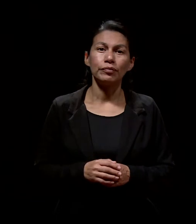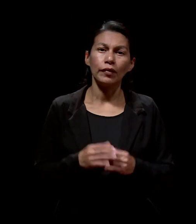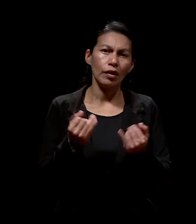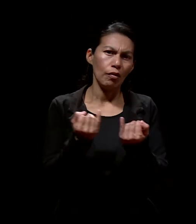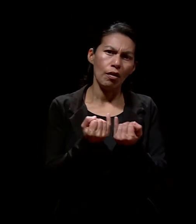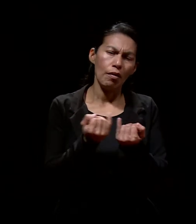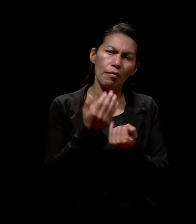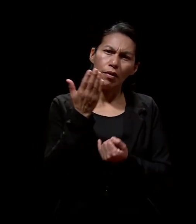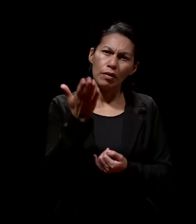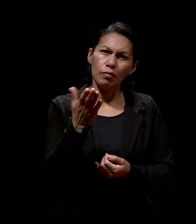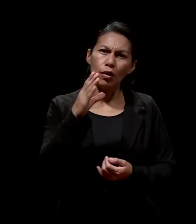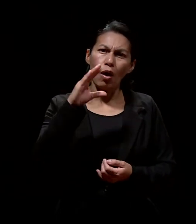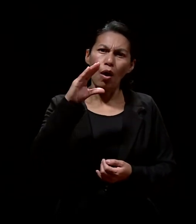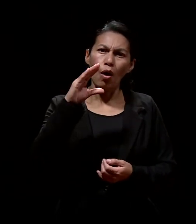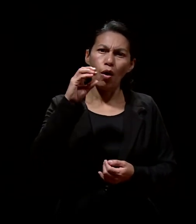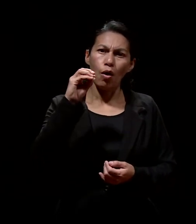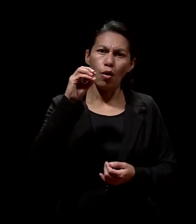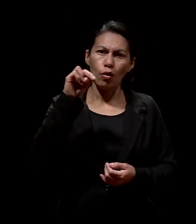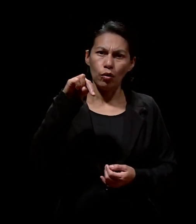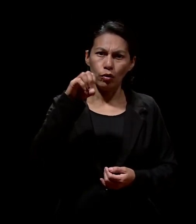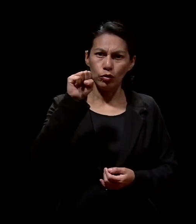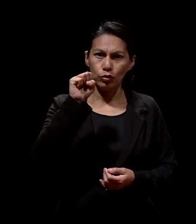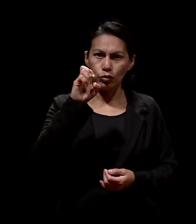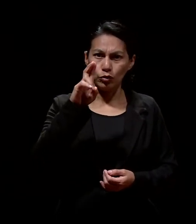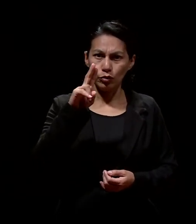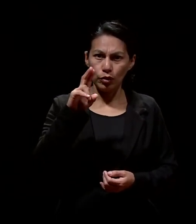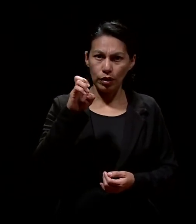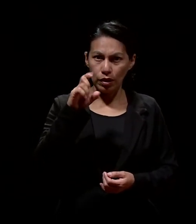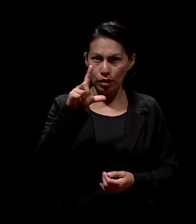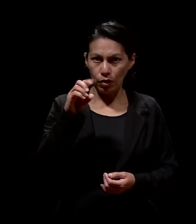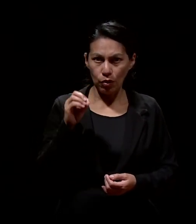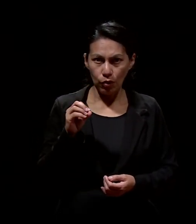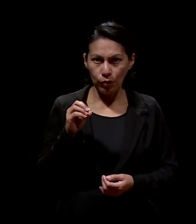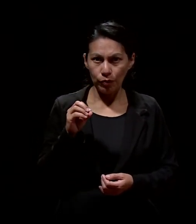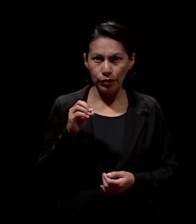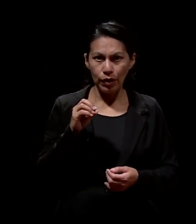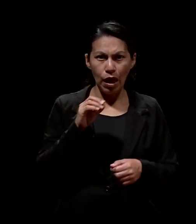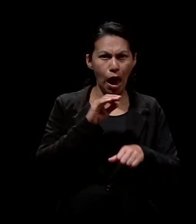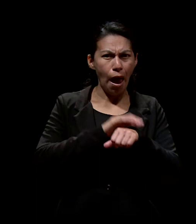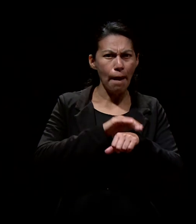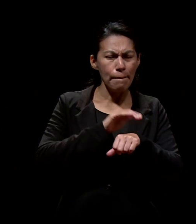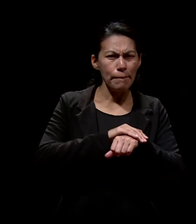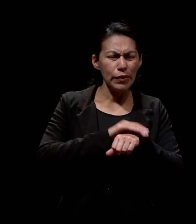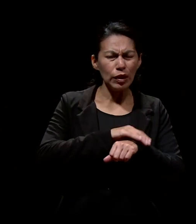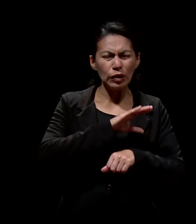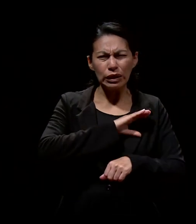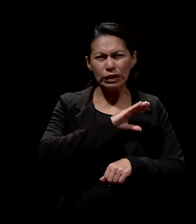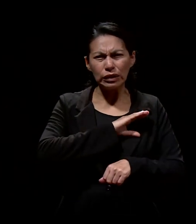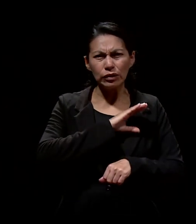necesitan de nuestras oraciones. También pedimos por consuelo